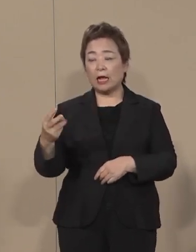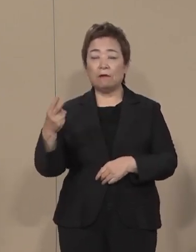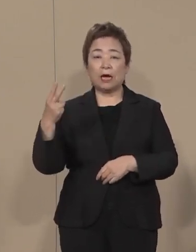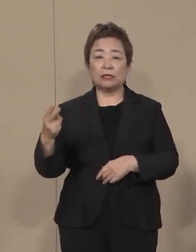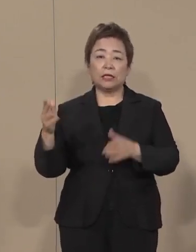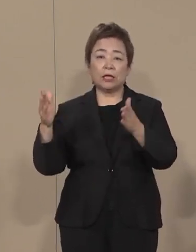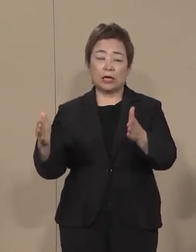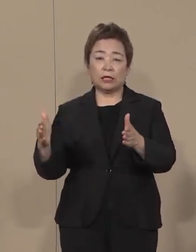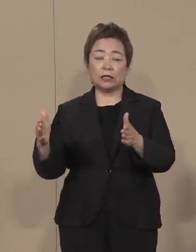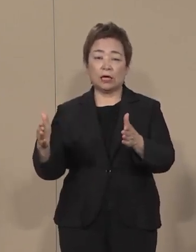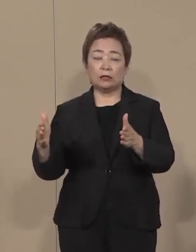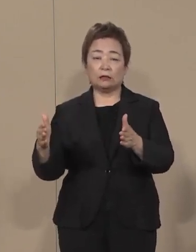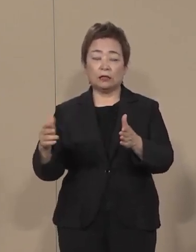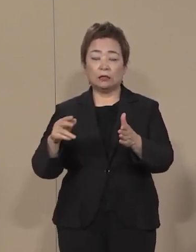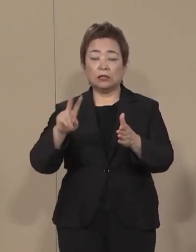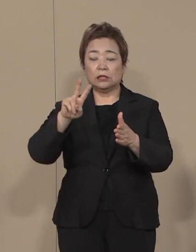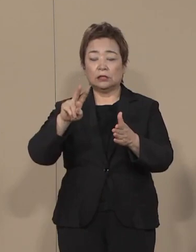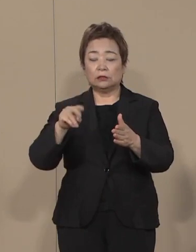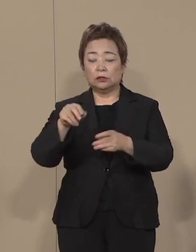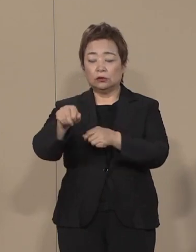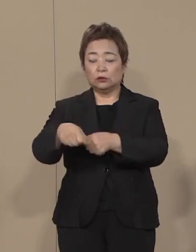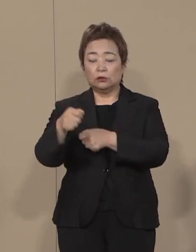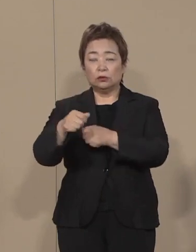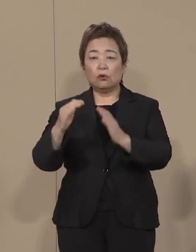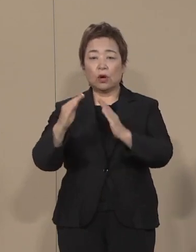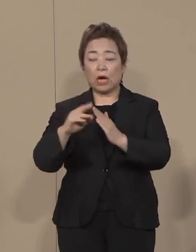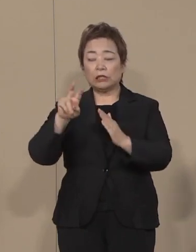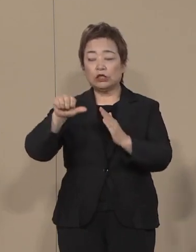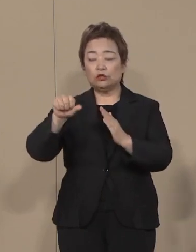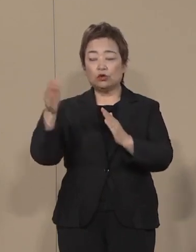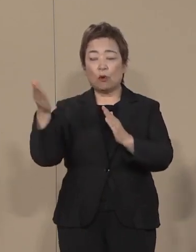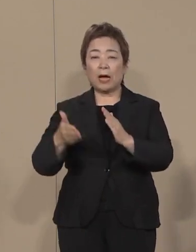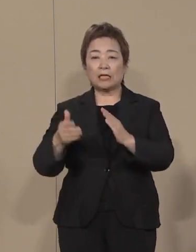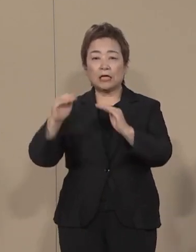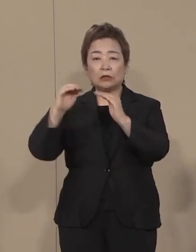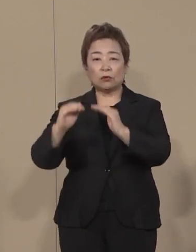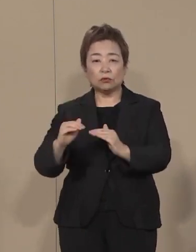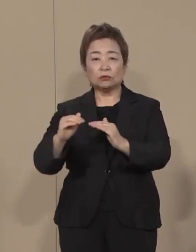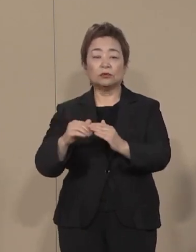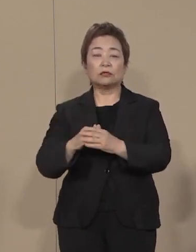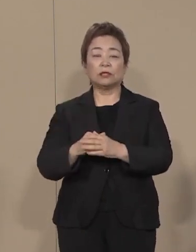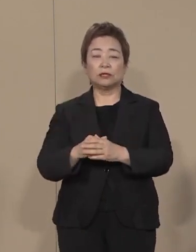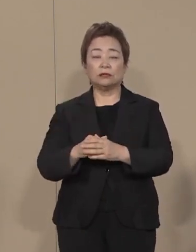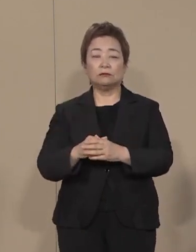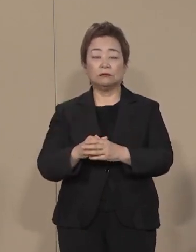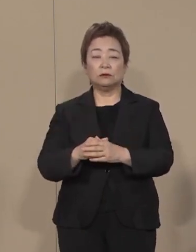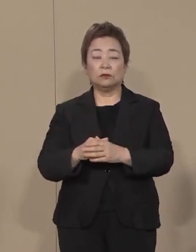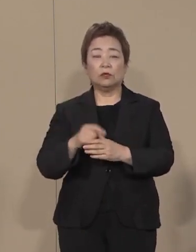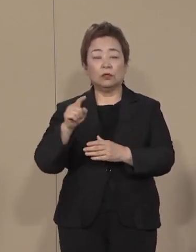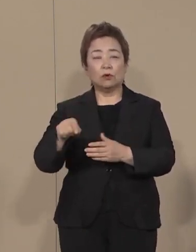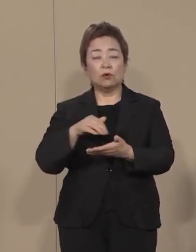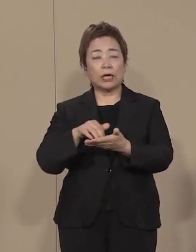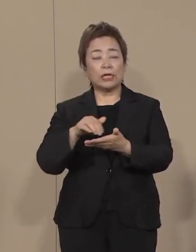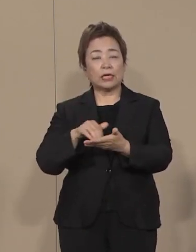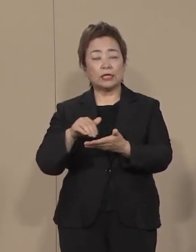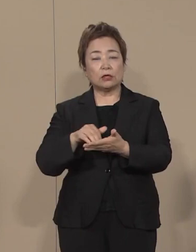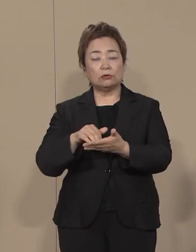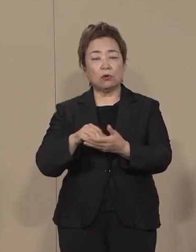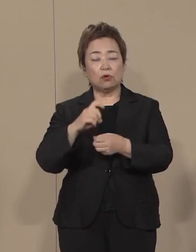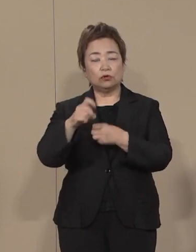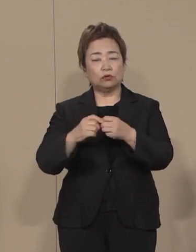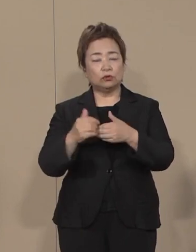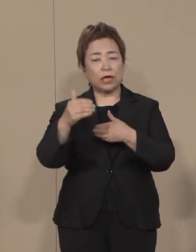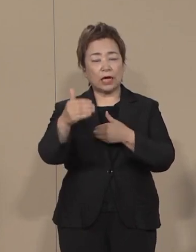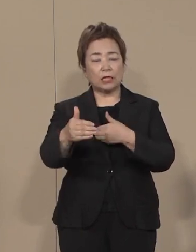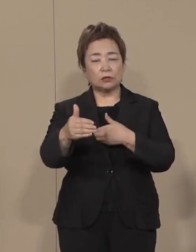おいて25%農家は減少しておりますこの計算できますと10年